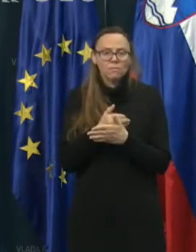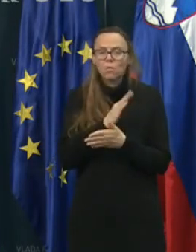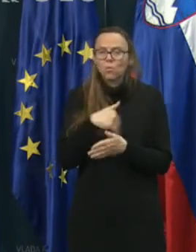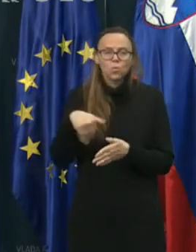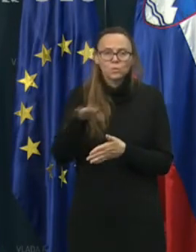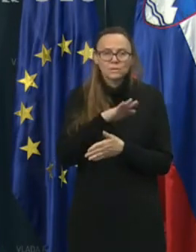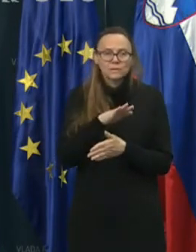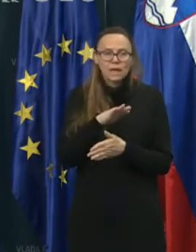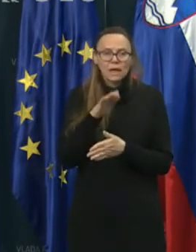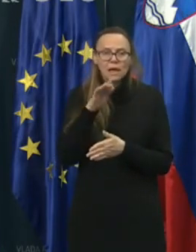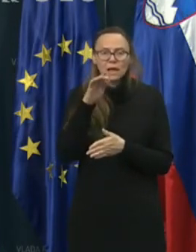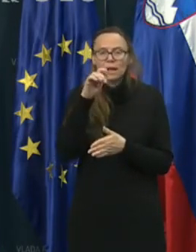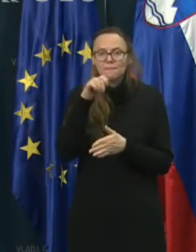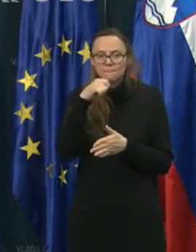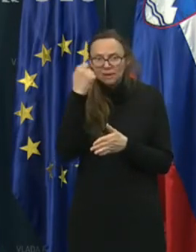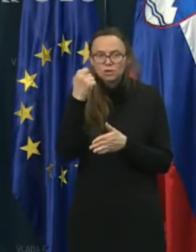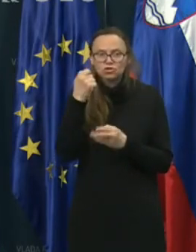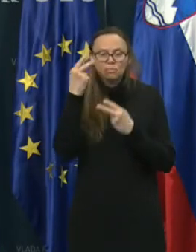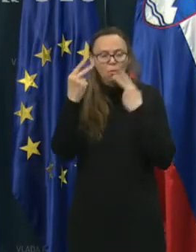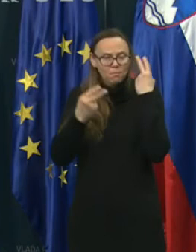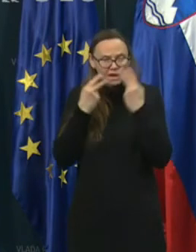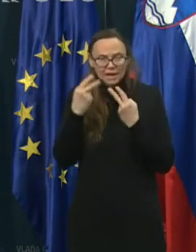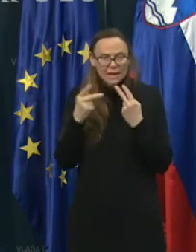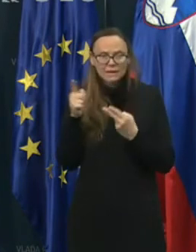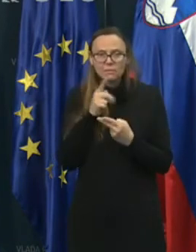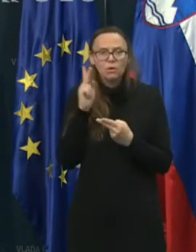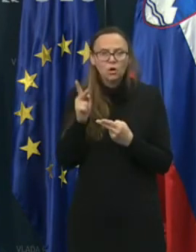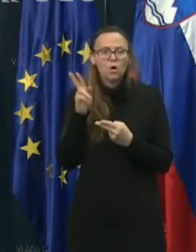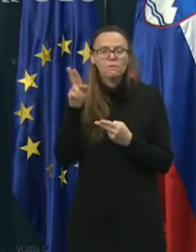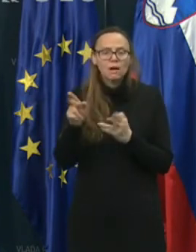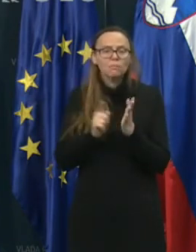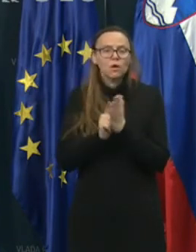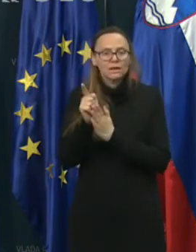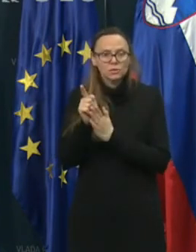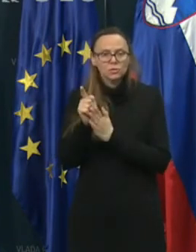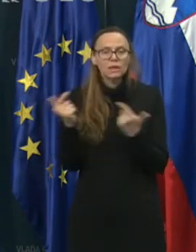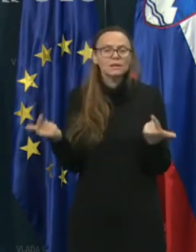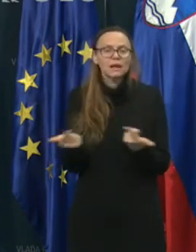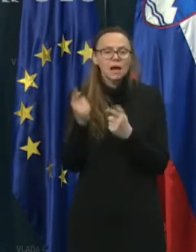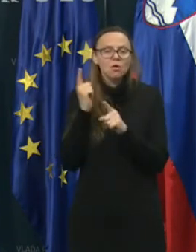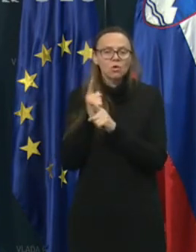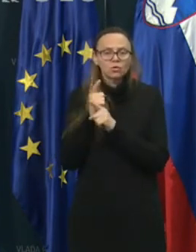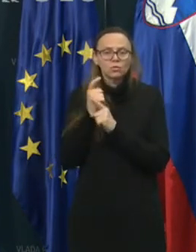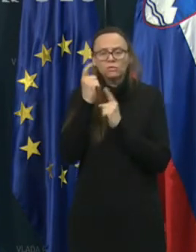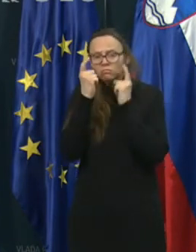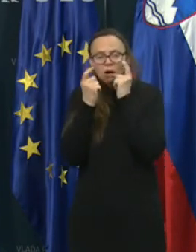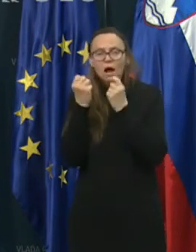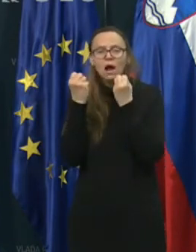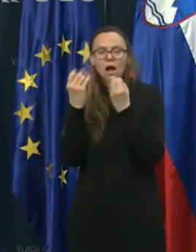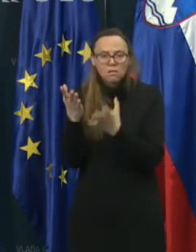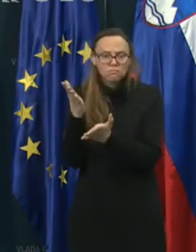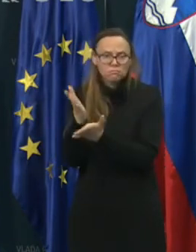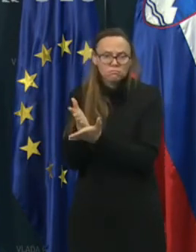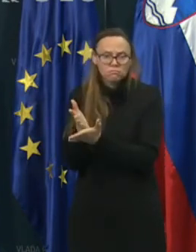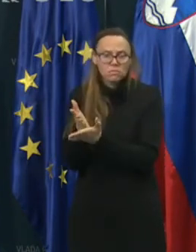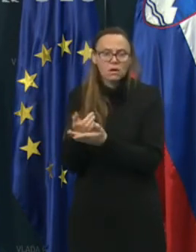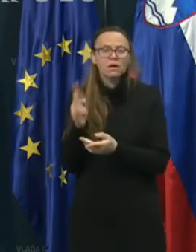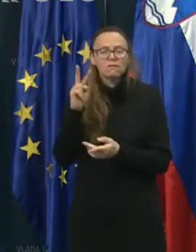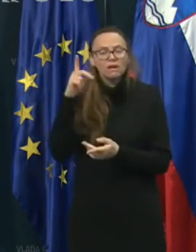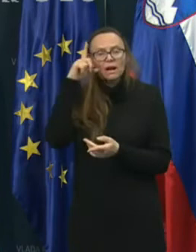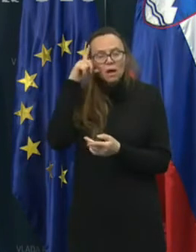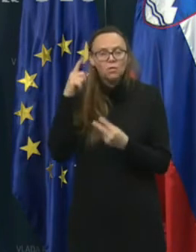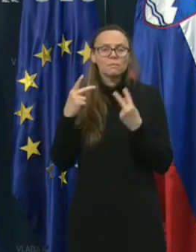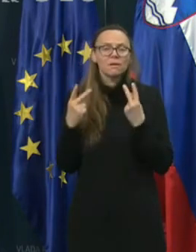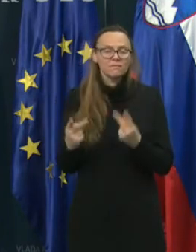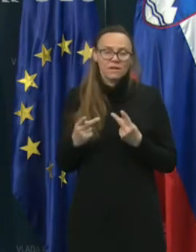vse brišemo, pregledamo in ko imamo rezultat, lahko tudi presodimo, kam sodijo. V načelu pa